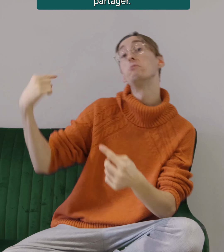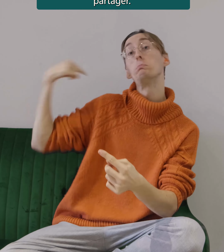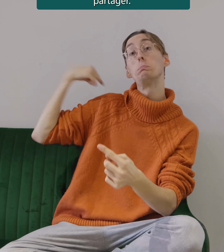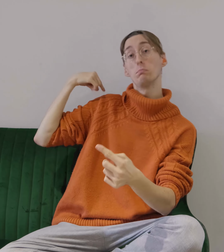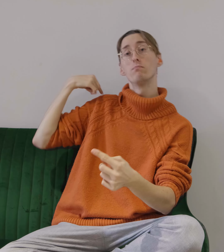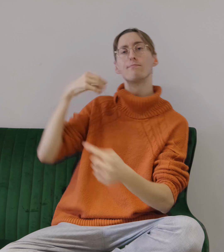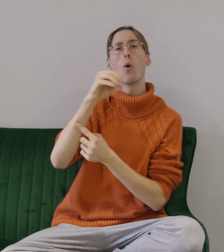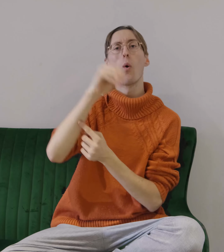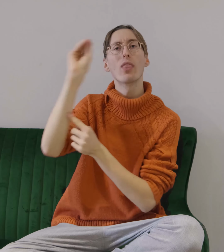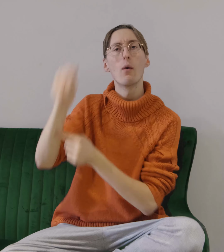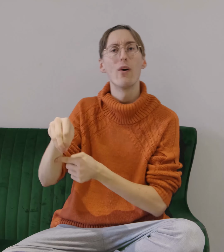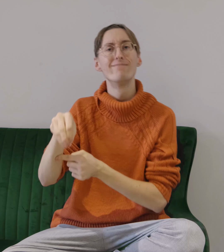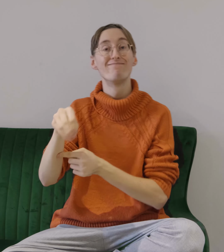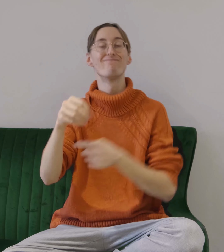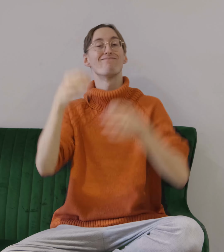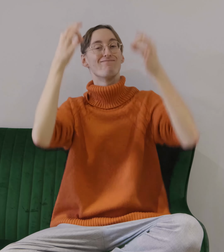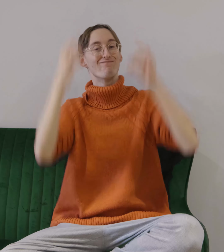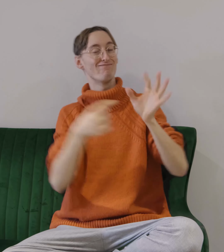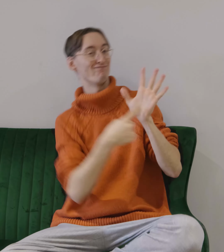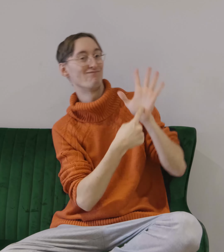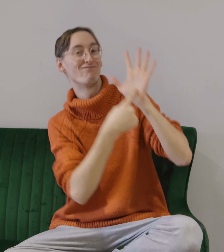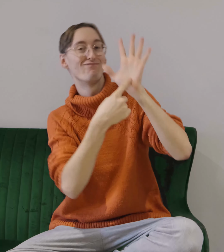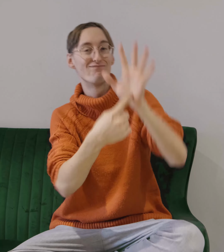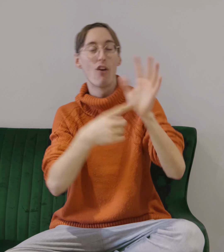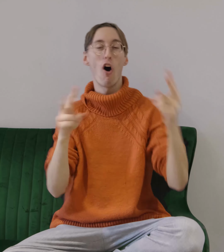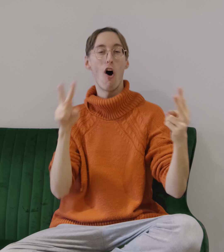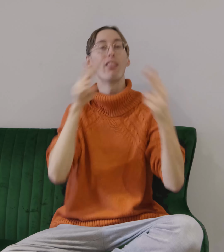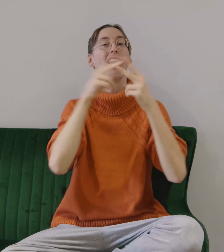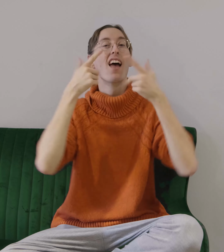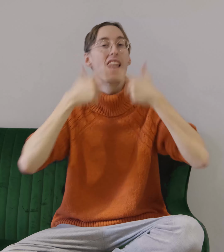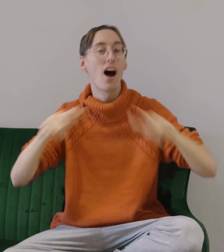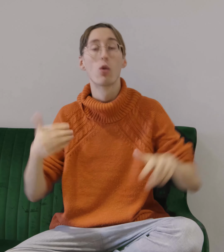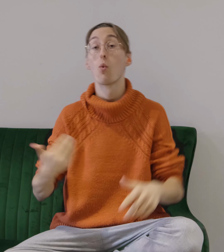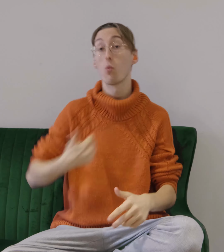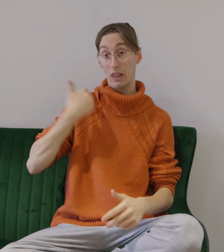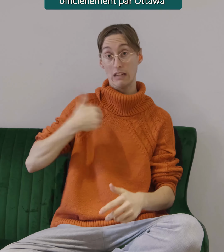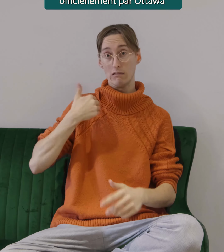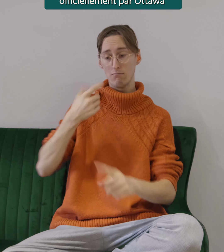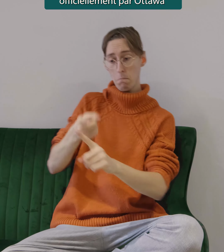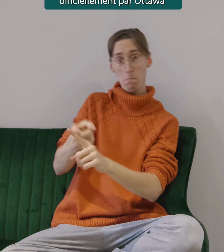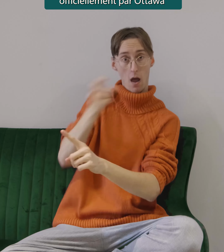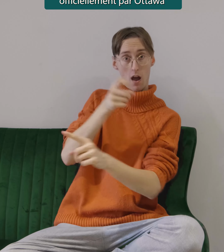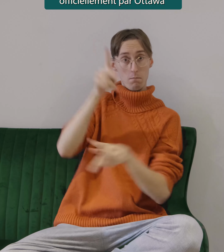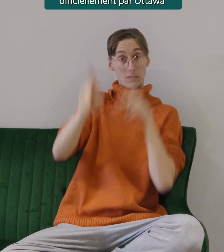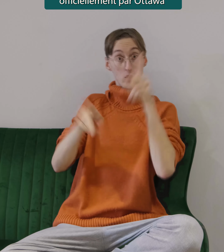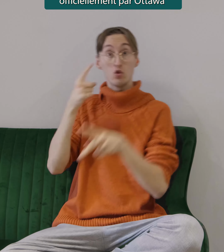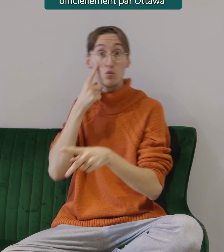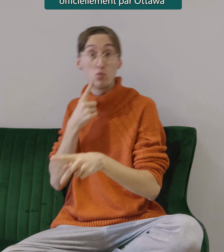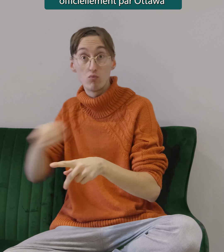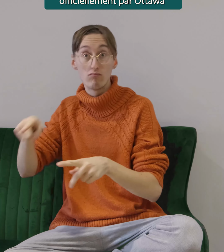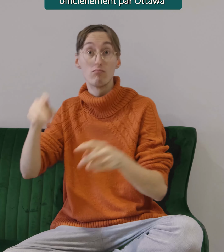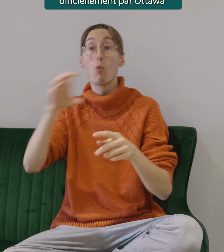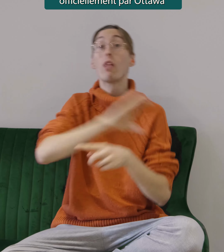En 2019, la LSQ, l'ASL et les langues des signes autochtones ont été